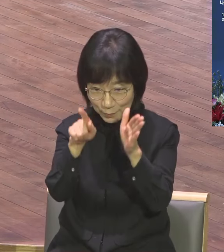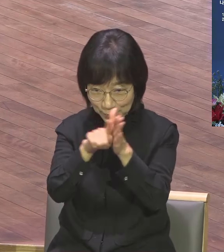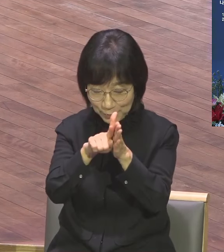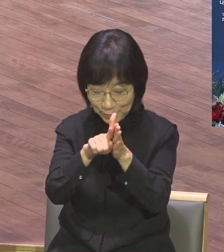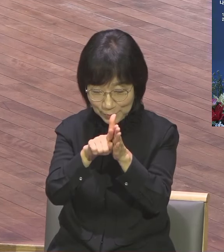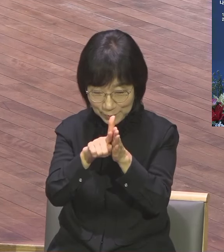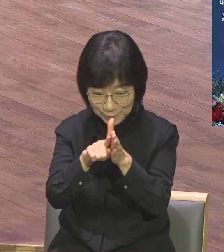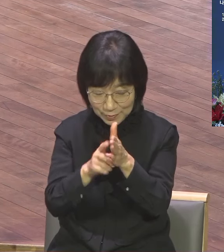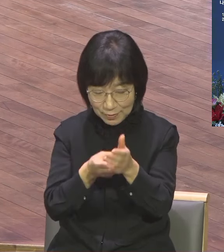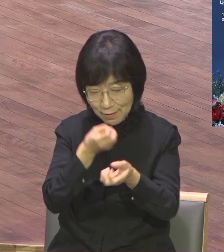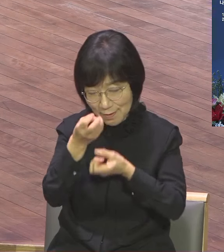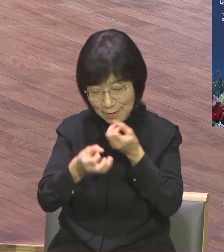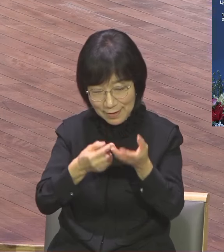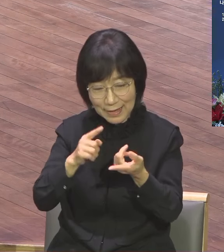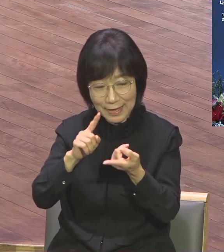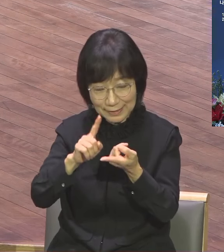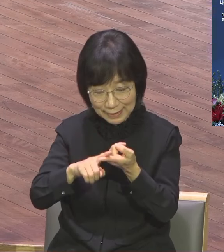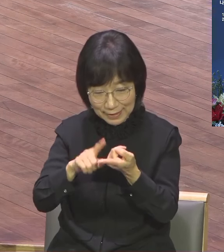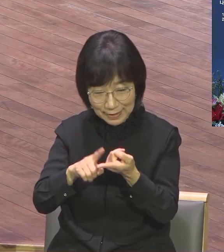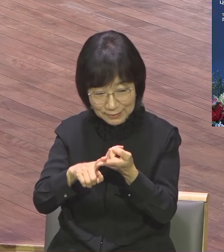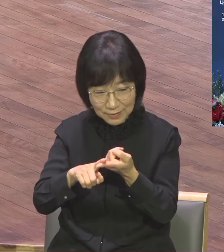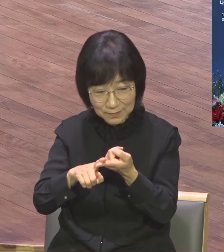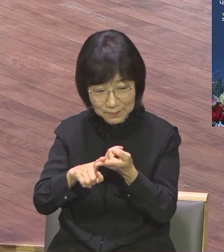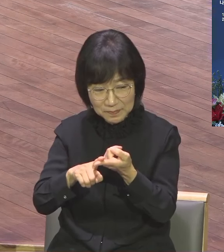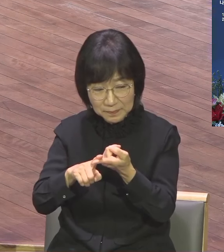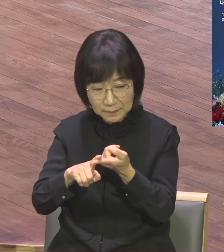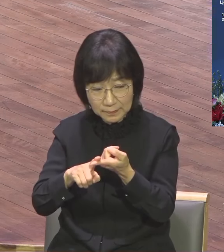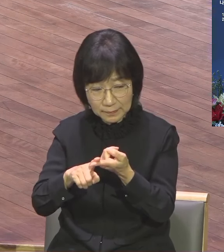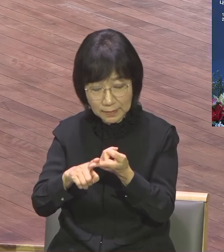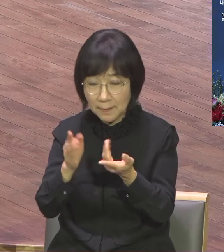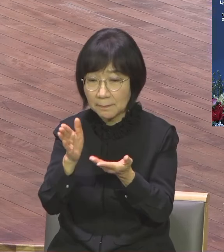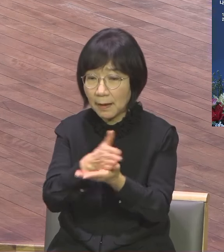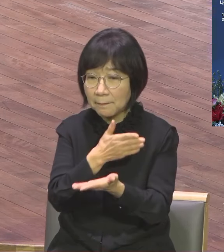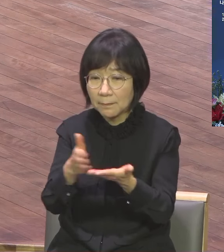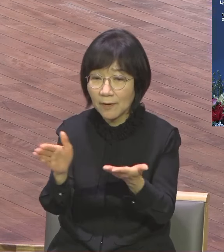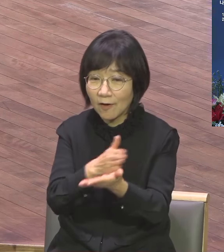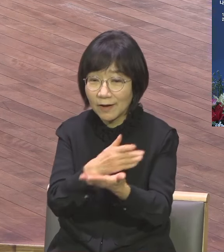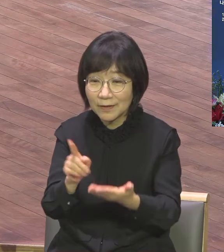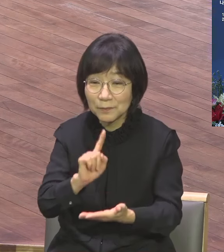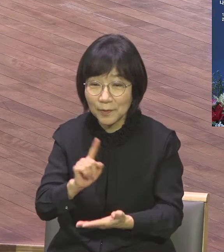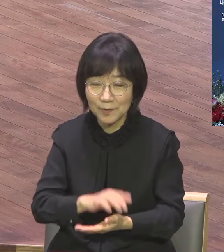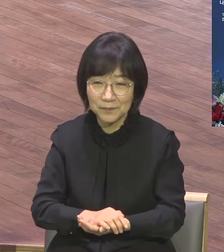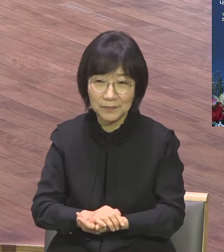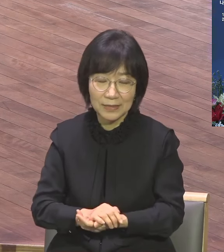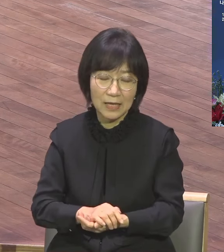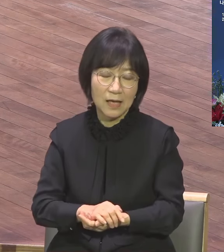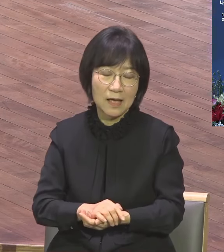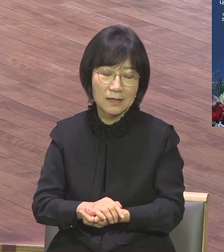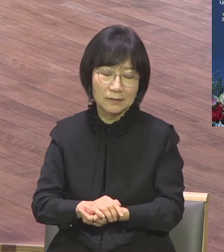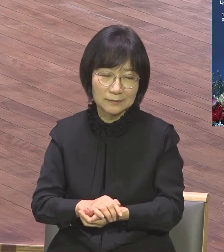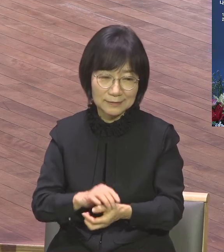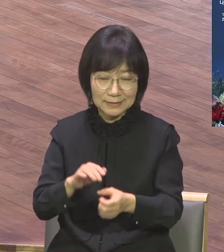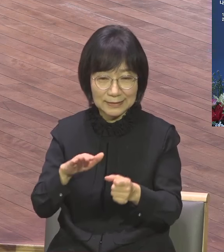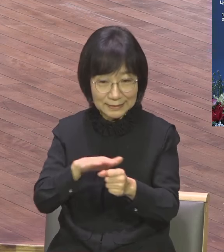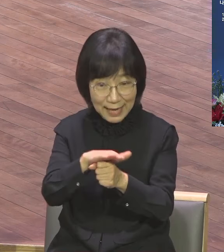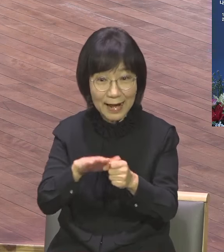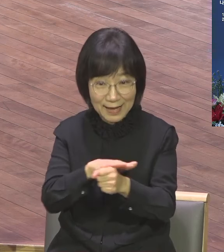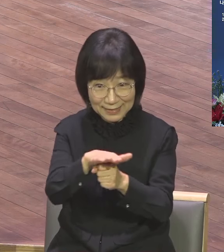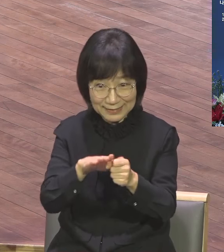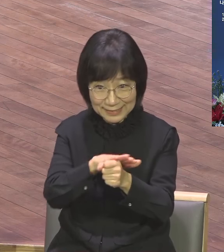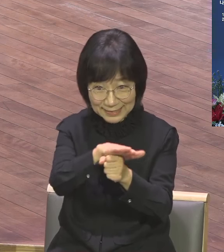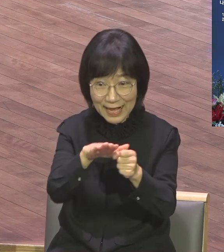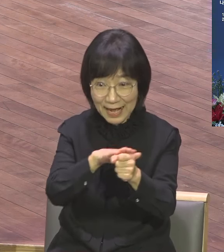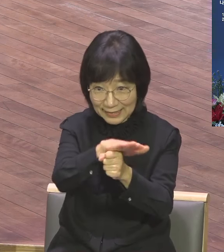판별하는 궁극적인 시금석이 서로 사랑하는 문제라고 말하는